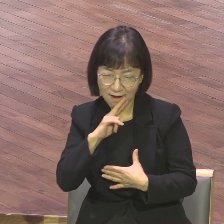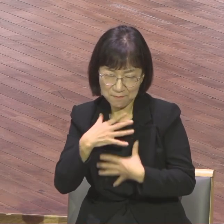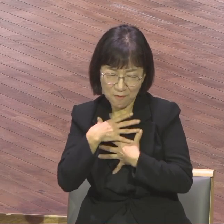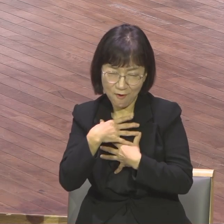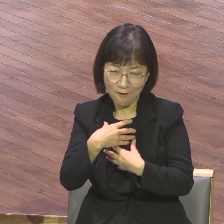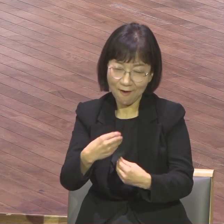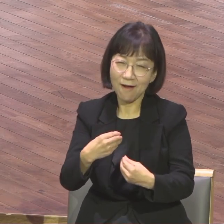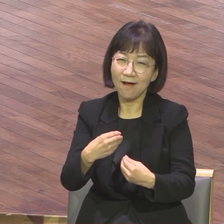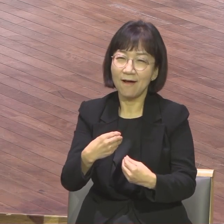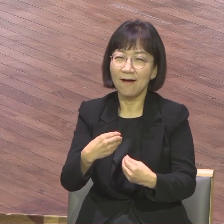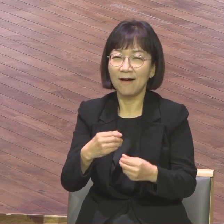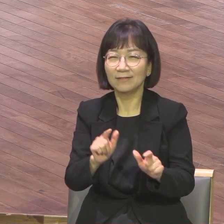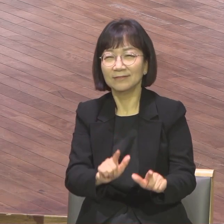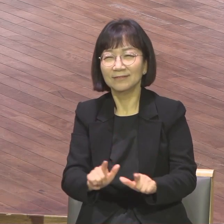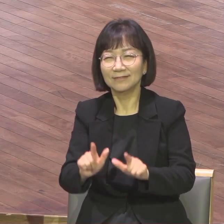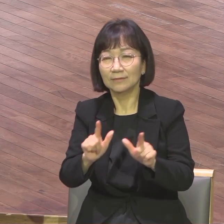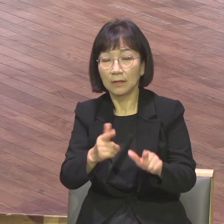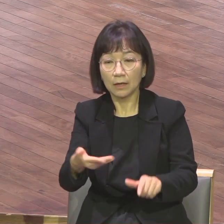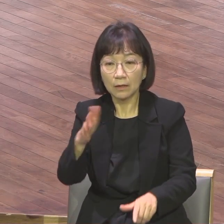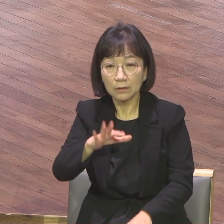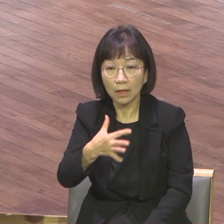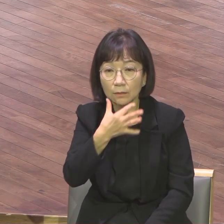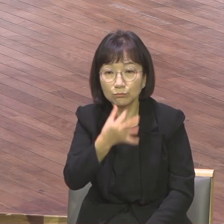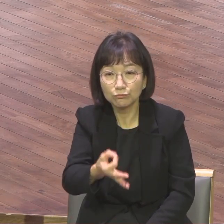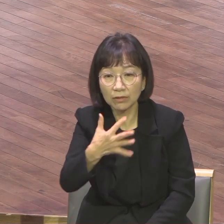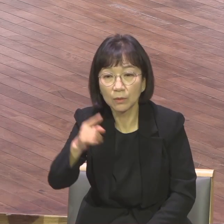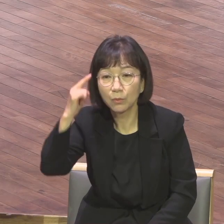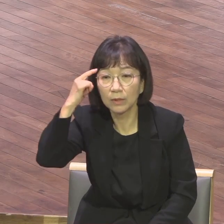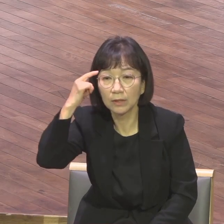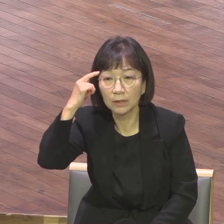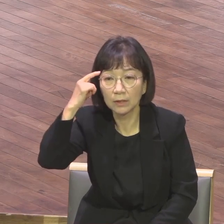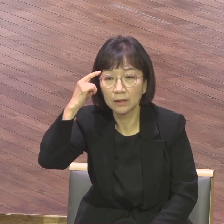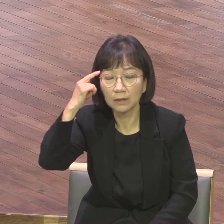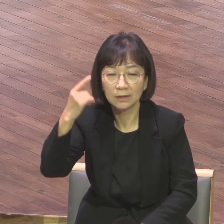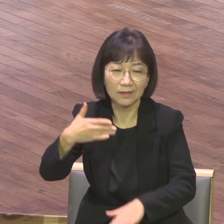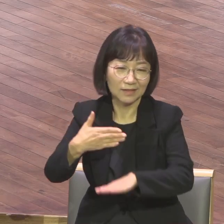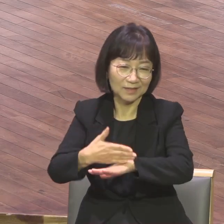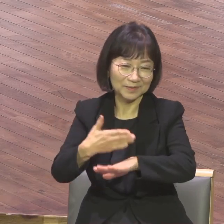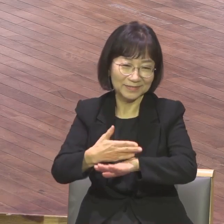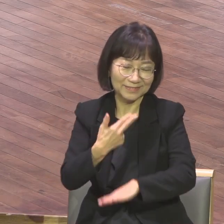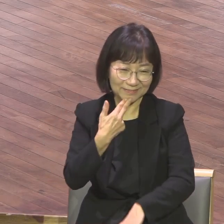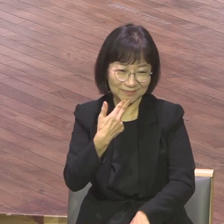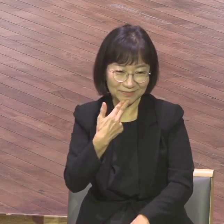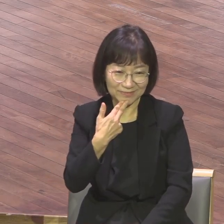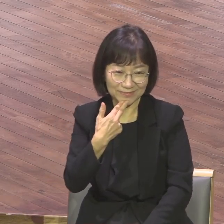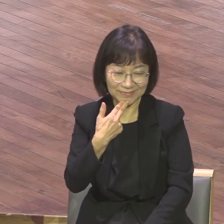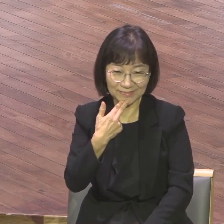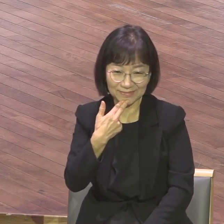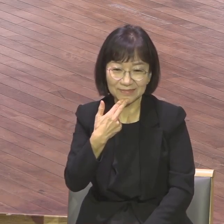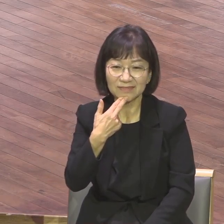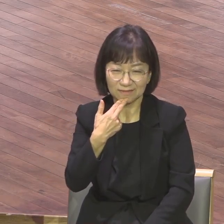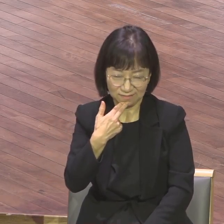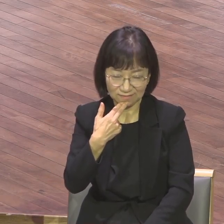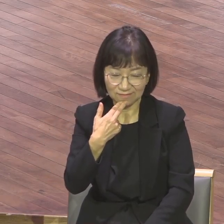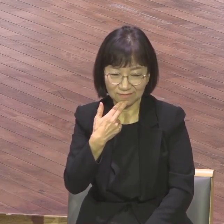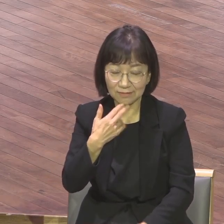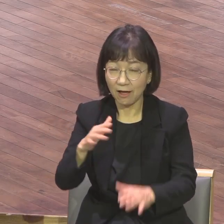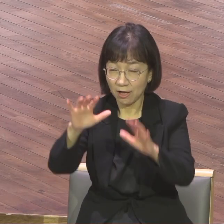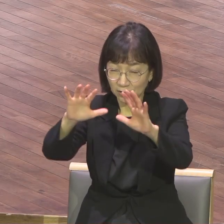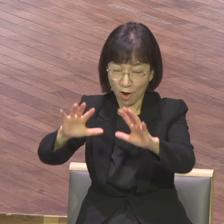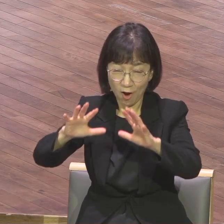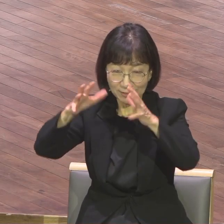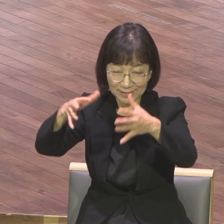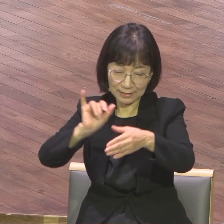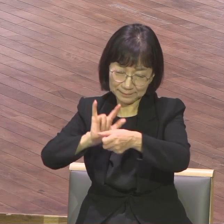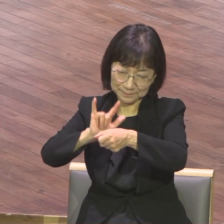불행한 이유가 감사가 없다. 여러분 세상에 전 세계를 다녀보지만